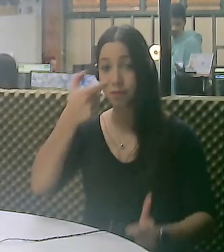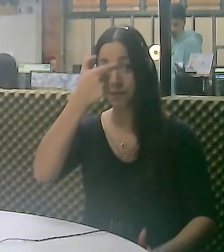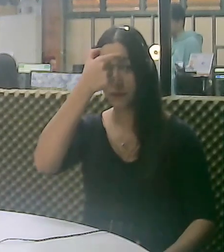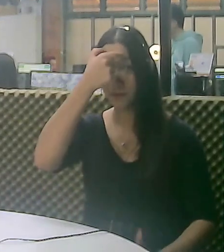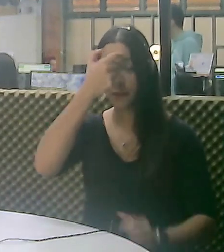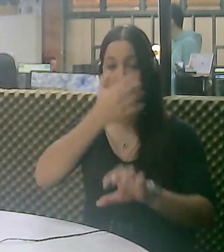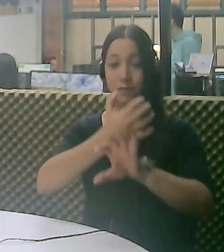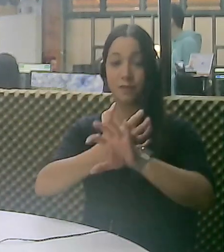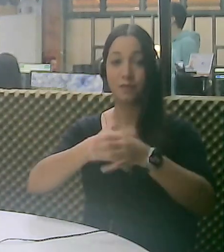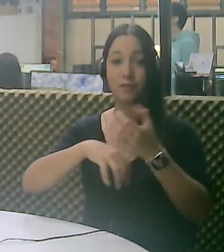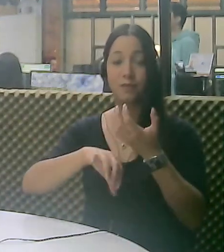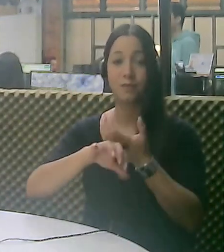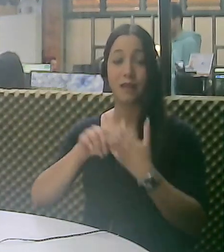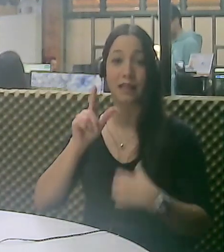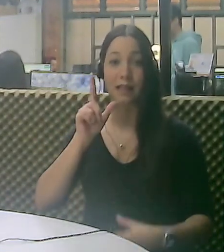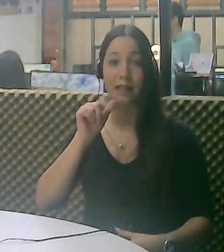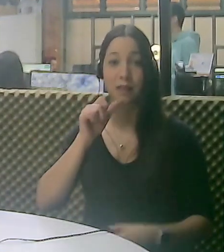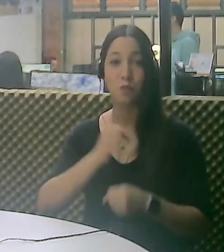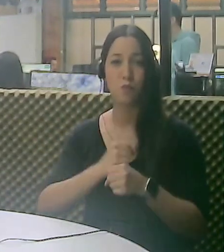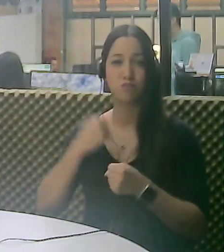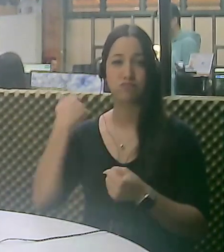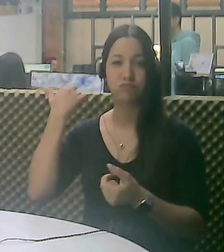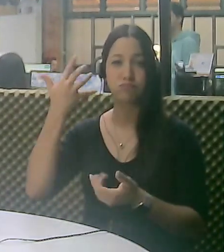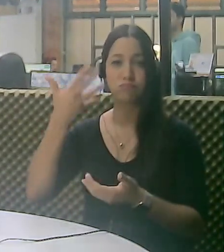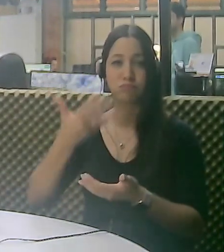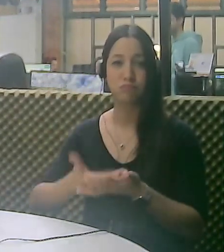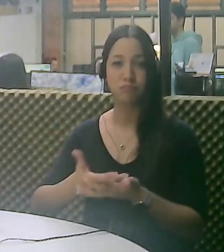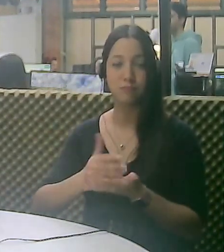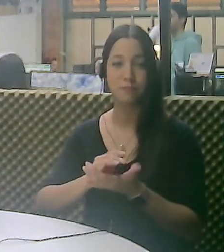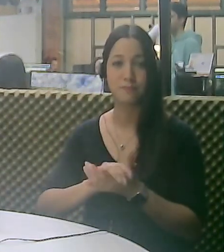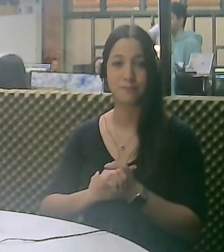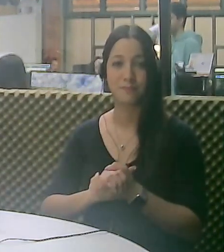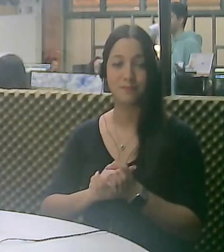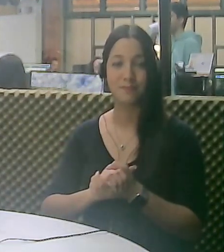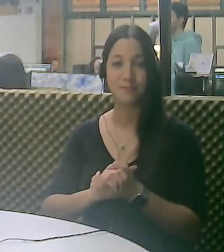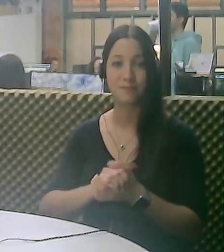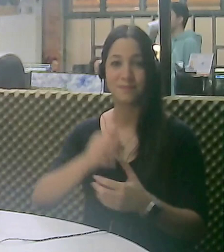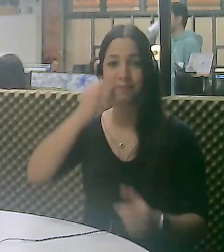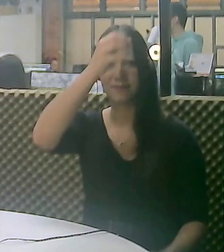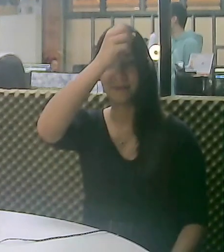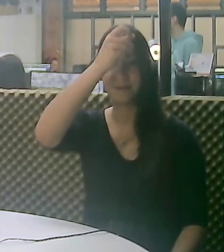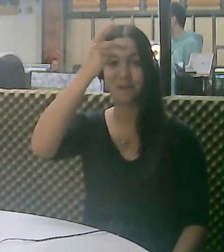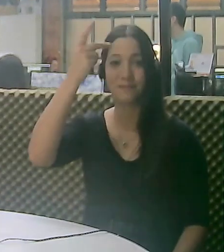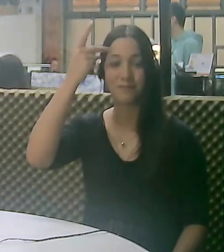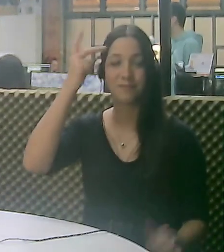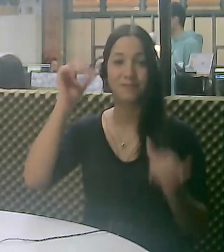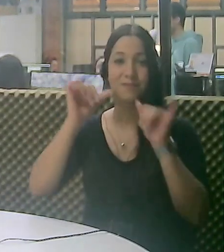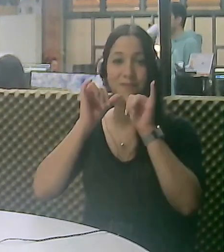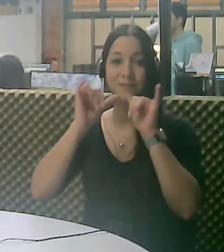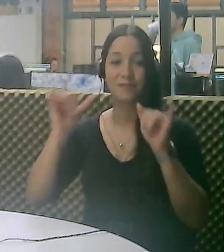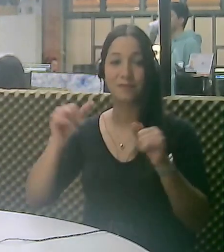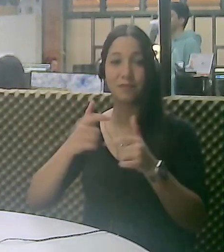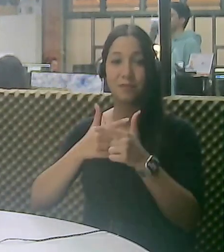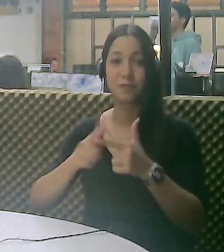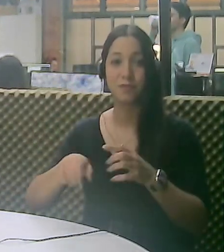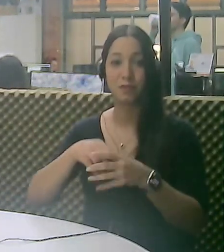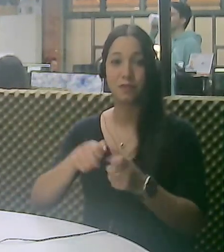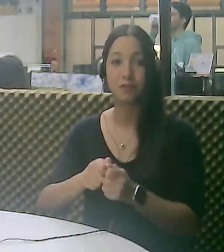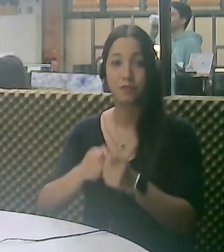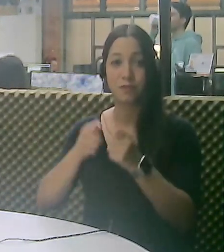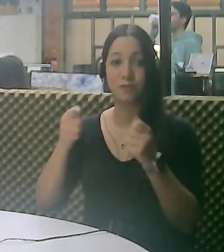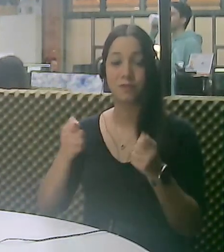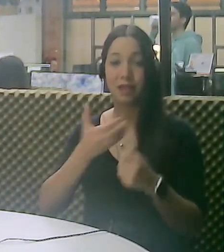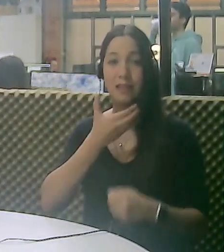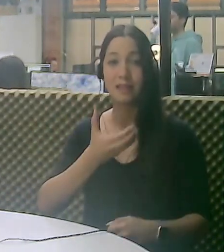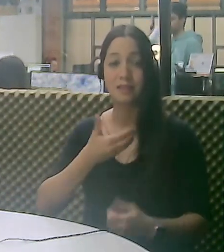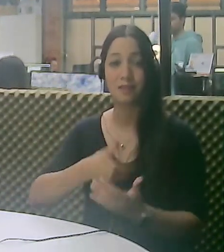foram realizadas pelo DEMAI durante todo o ano. E ainda, a Prefeitura divulga resultado do sorteio especial de dezembro